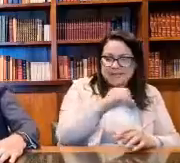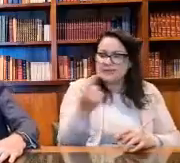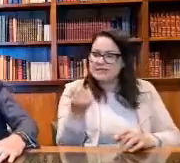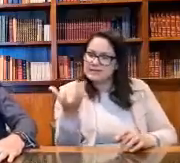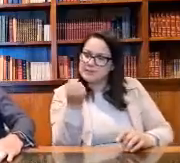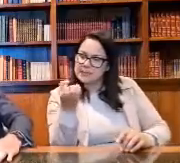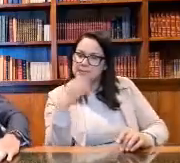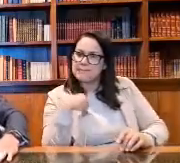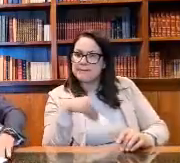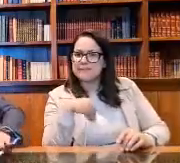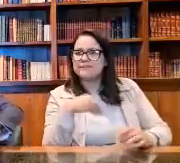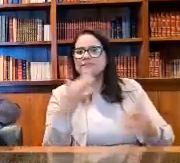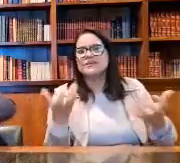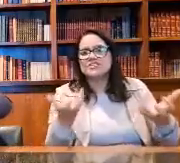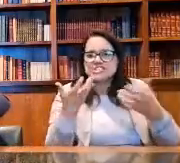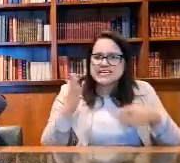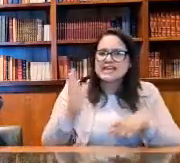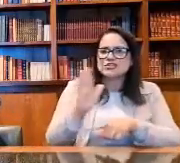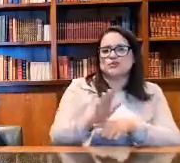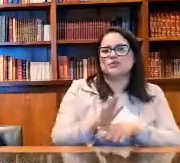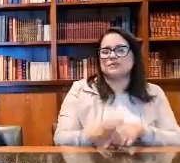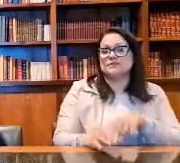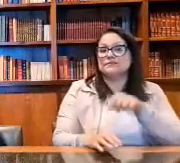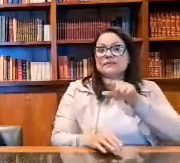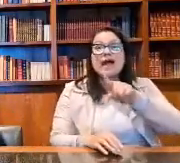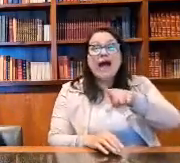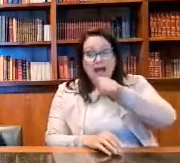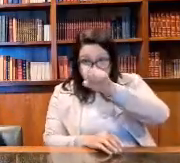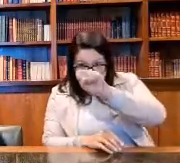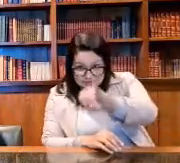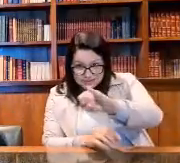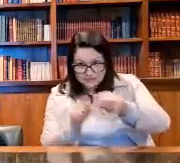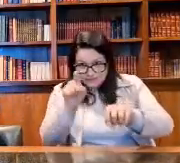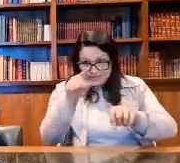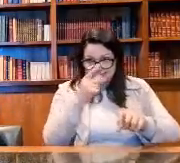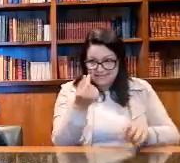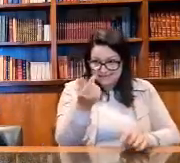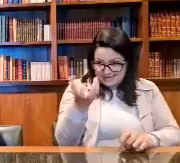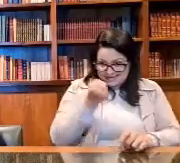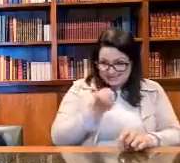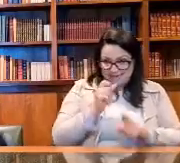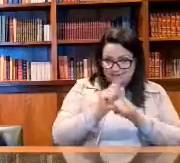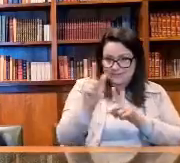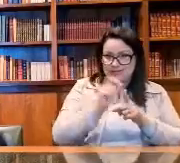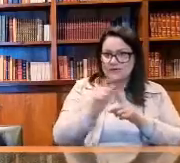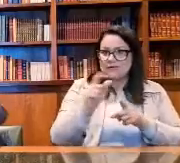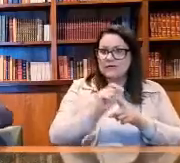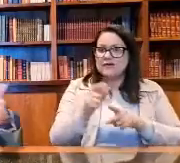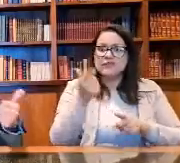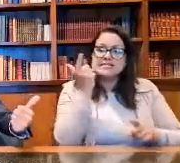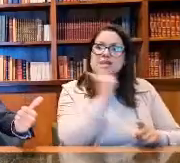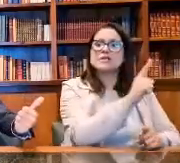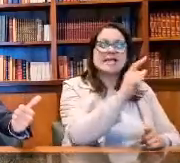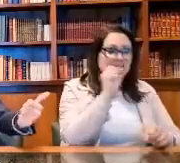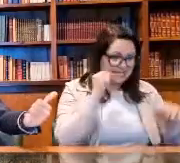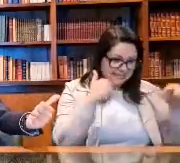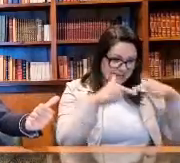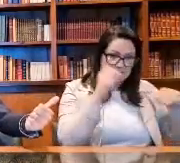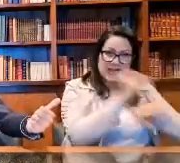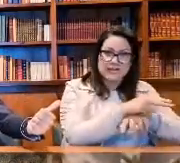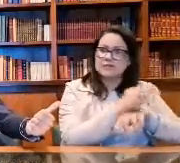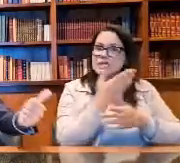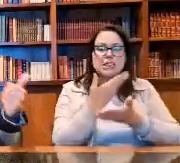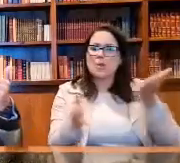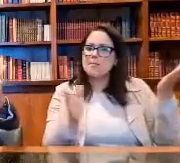a gente quer dar o auxílio Brasil. Quem está recebendo auxílio Brasil? Se você arranja emprego, você não perde o auxílio Brasil. Não perde. Lá atrás, no